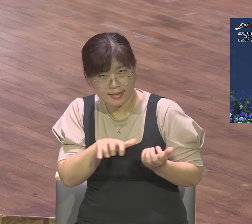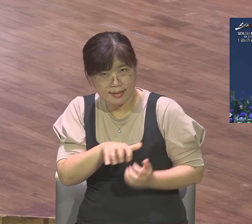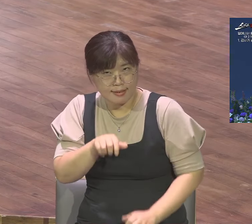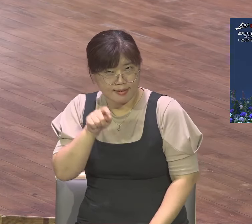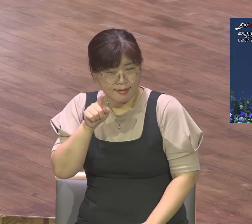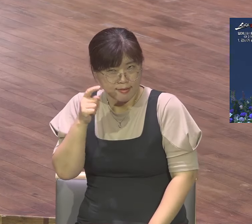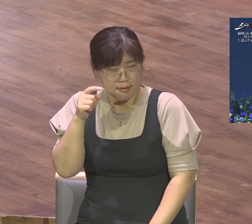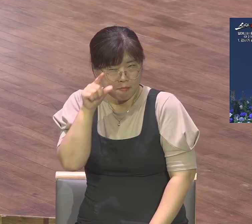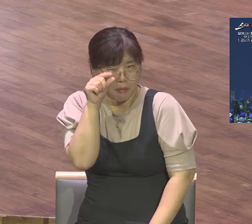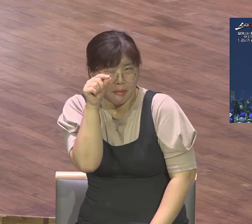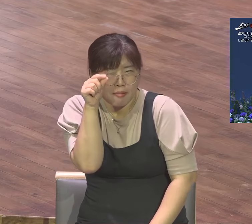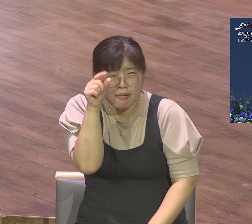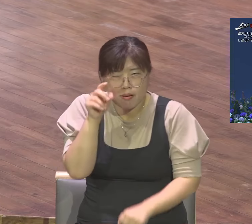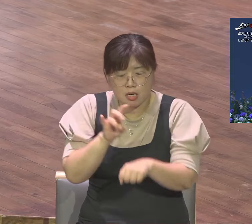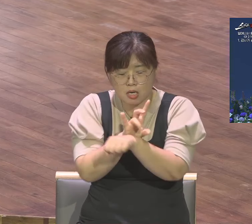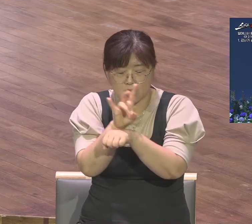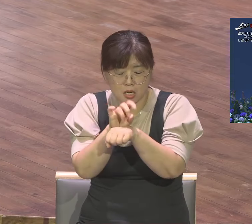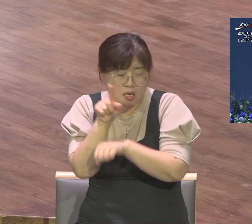3일만